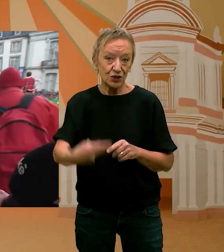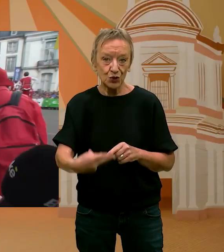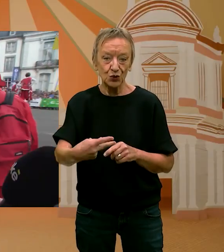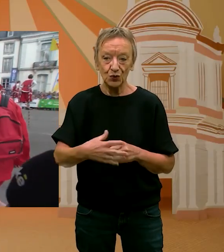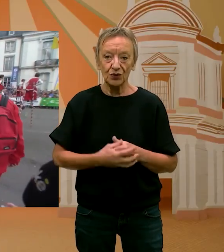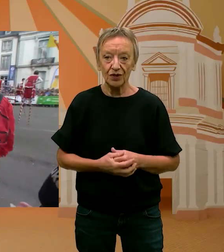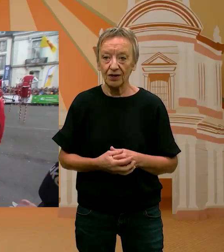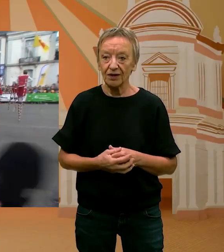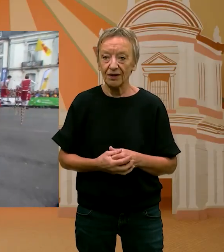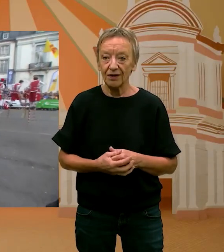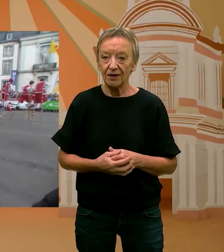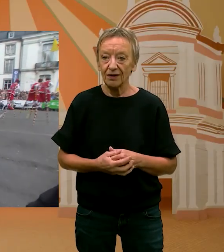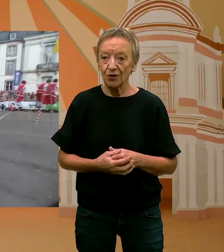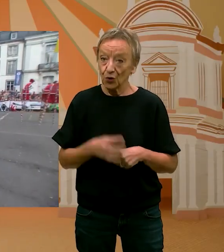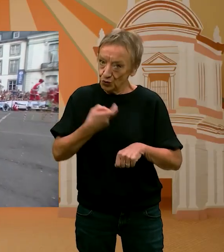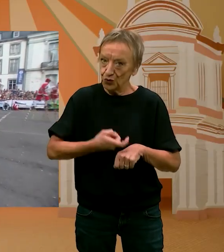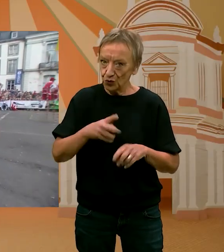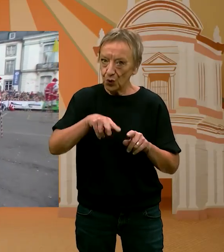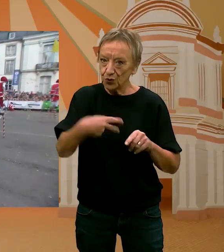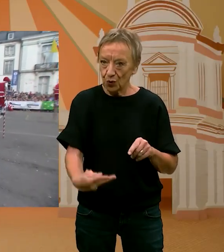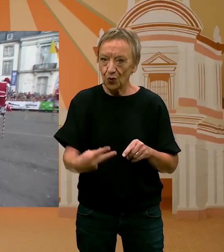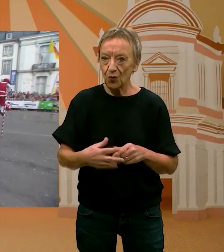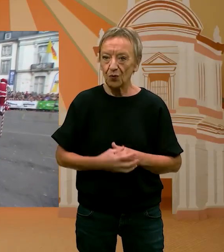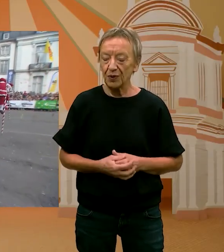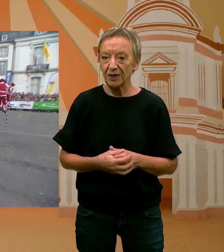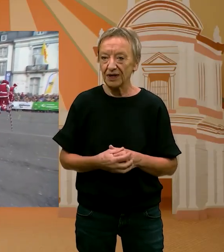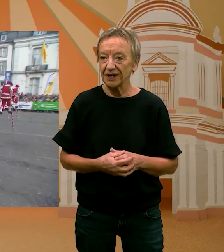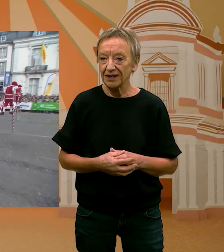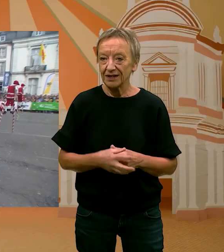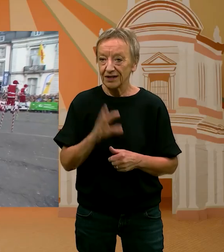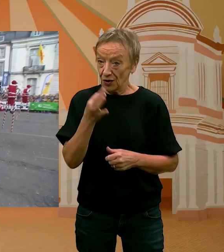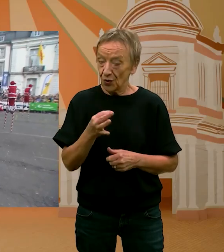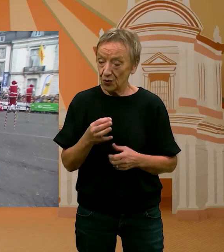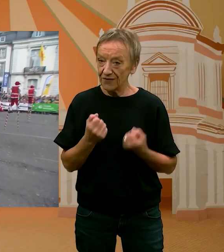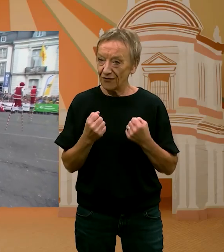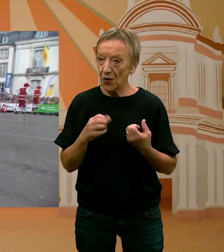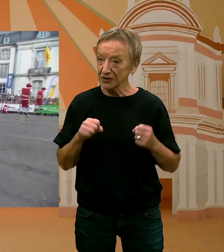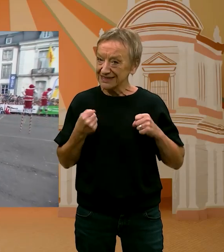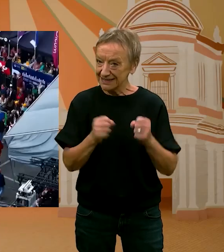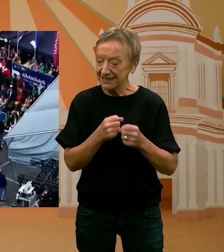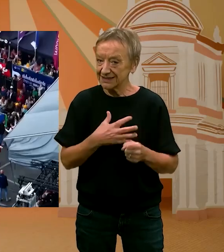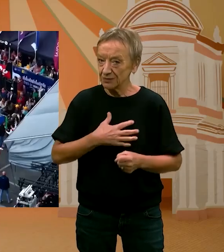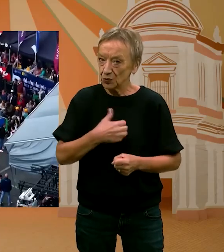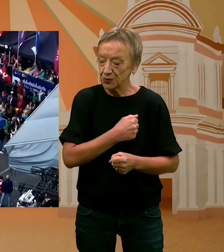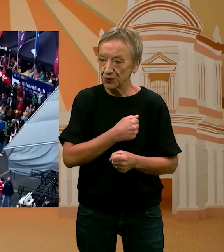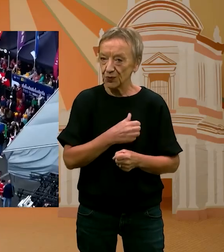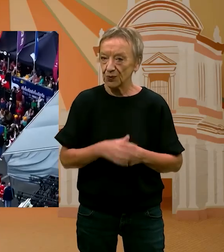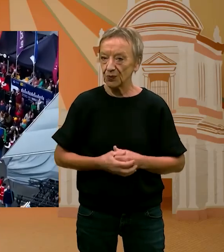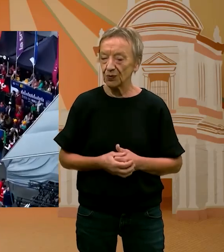chute visiblement. Ouais, c'est beaucoup d'émotions, beaucoup de stress. Là on a vu deux forts